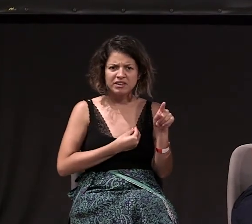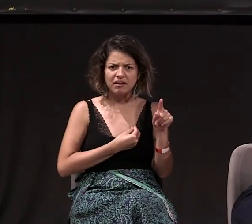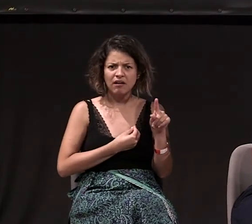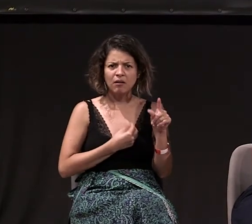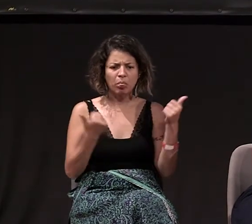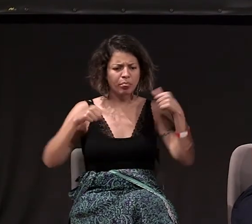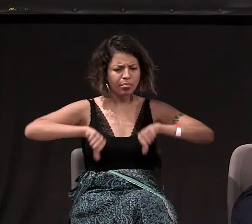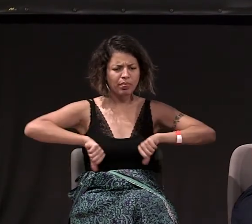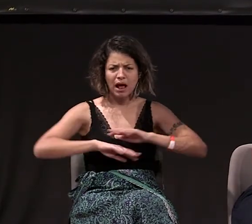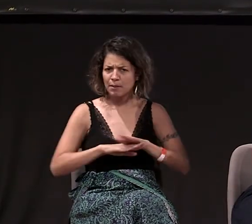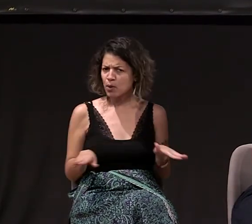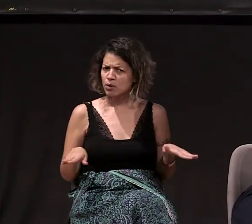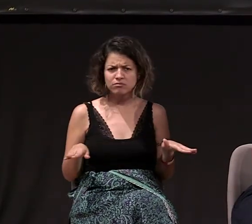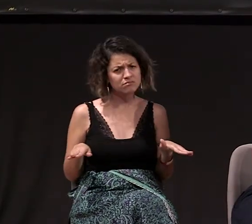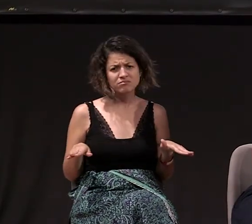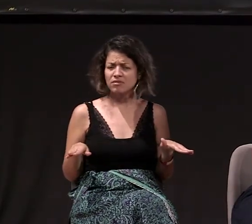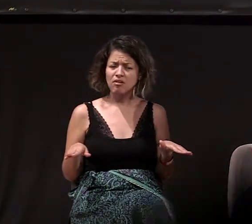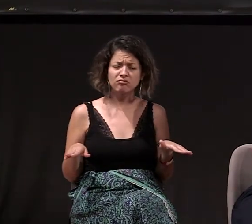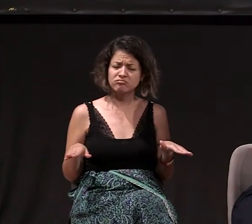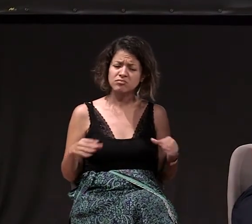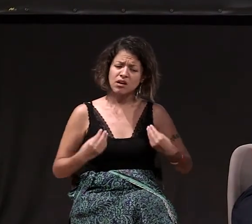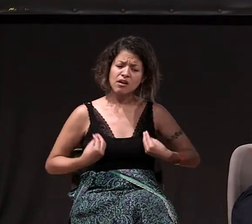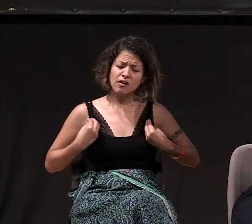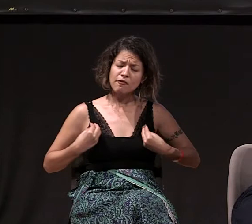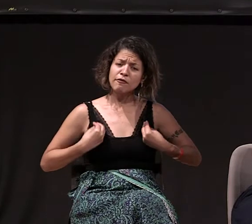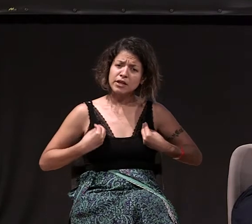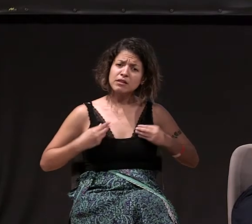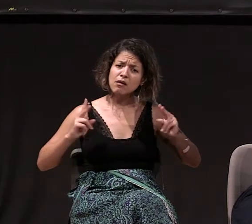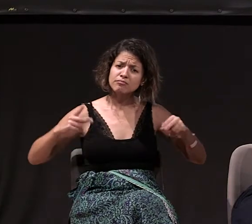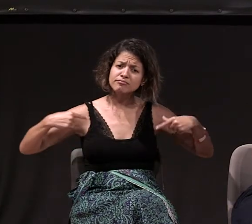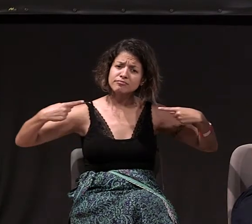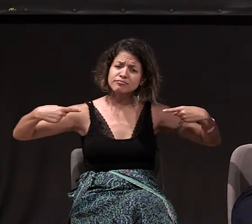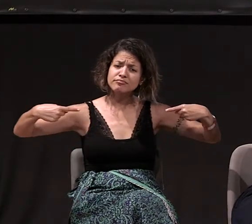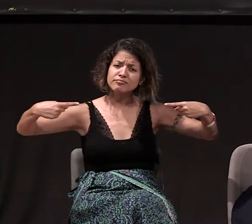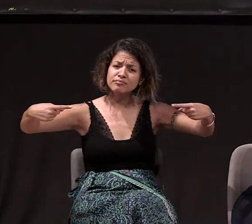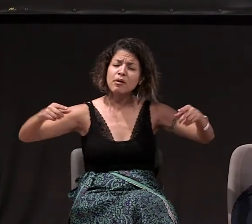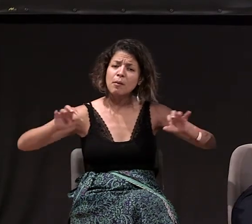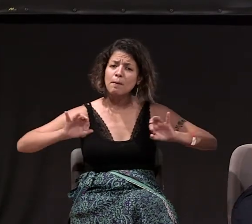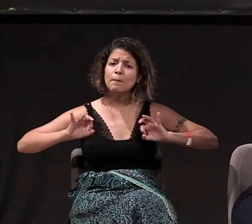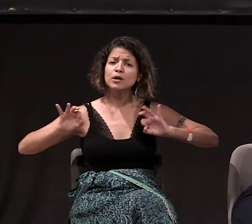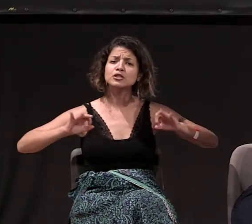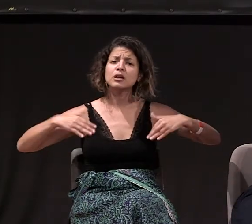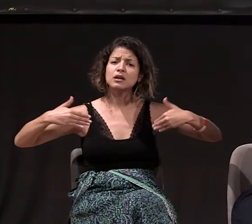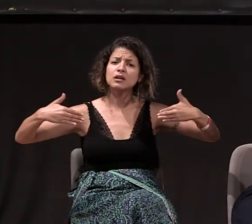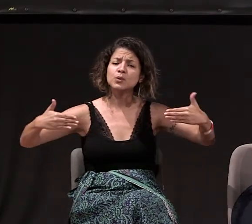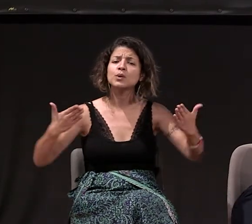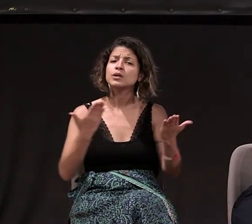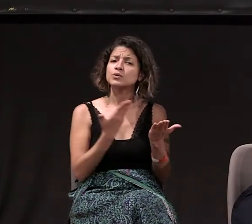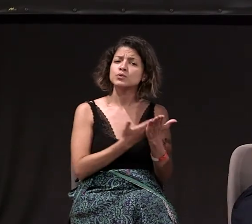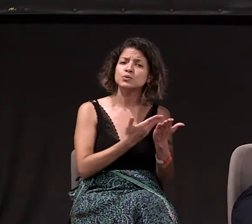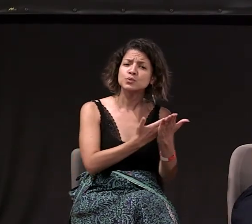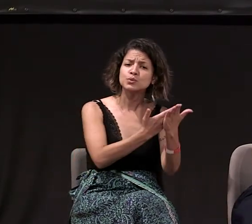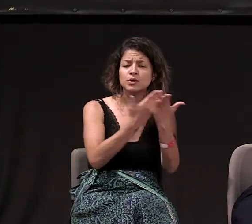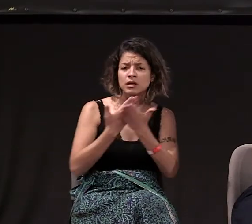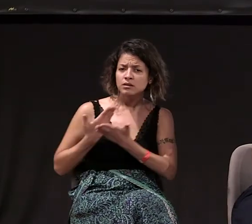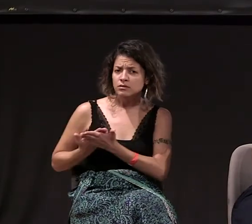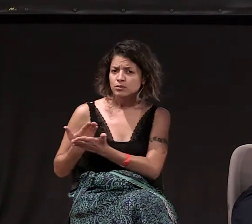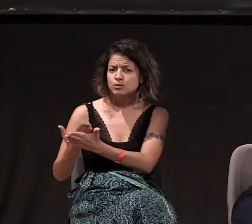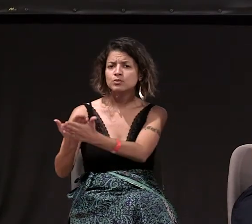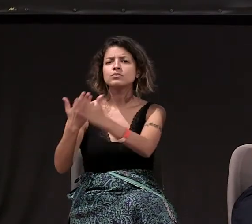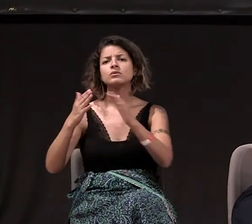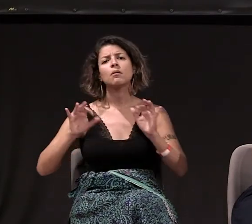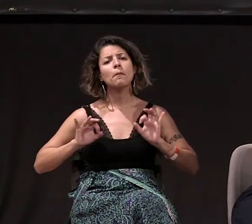igual, eles continuem no seu projeto de vida, que continuem estudando, que continuem se preparando